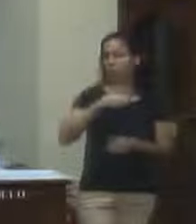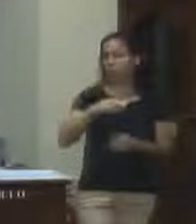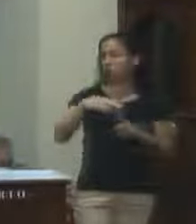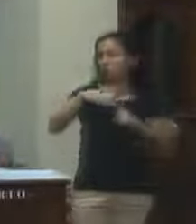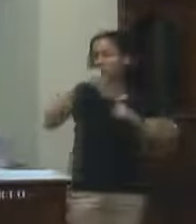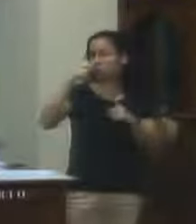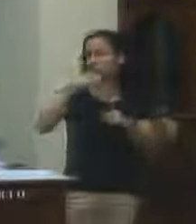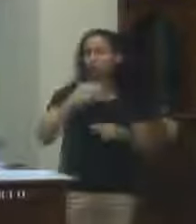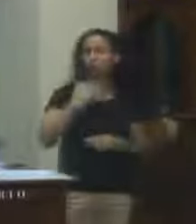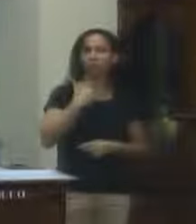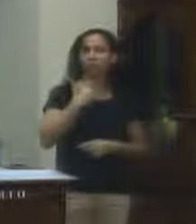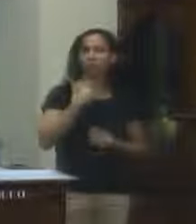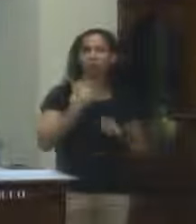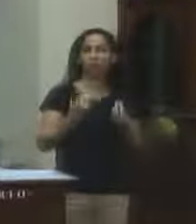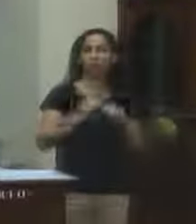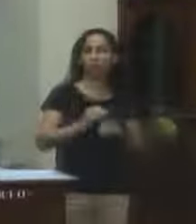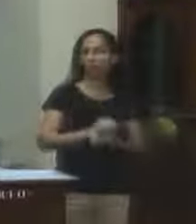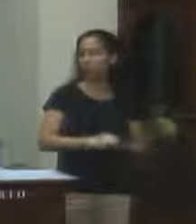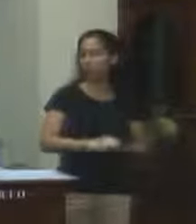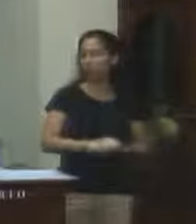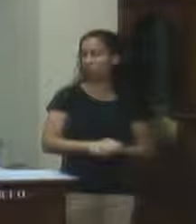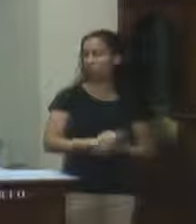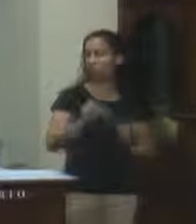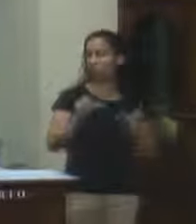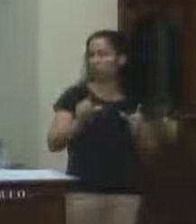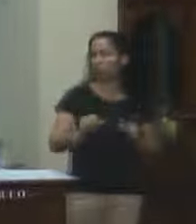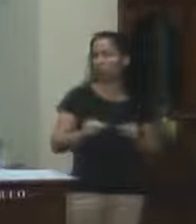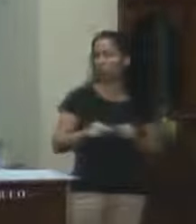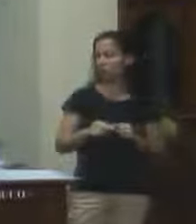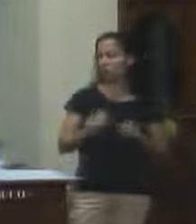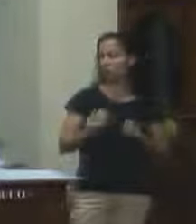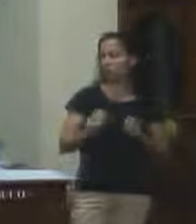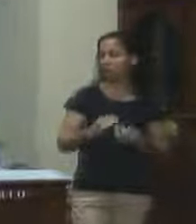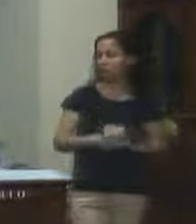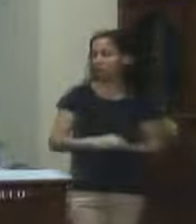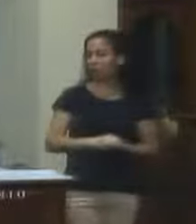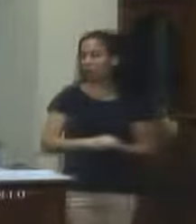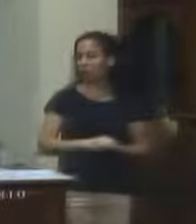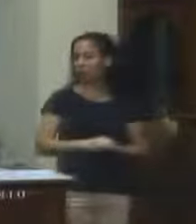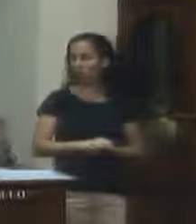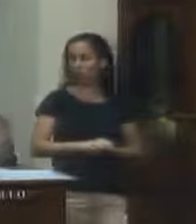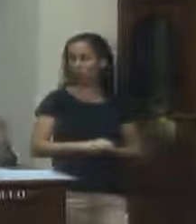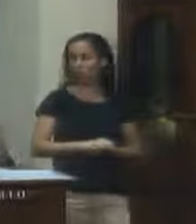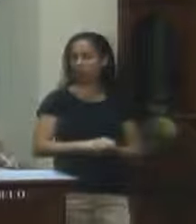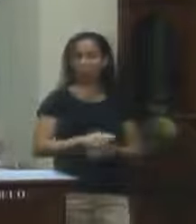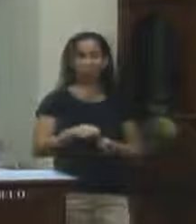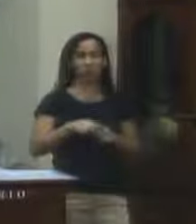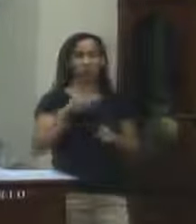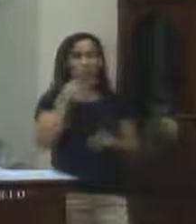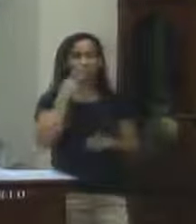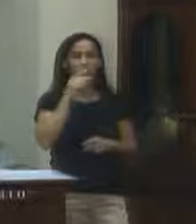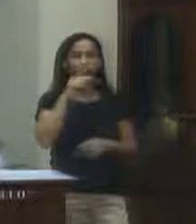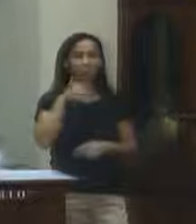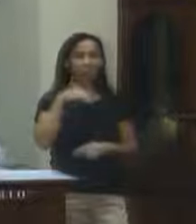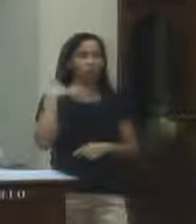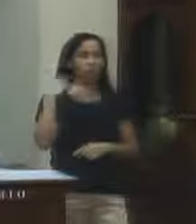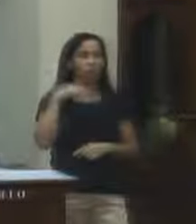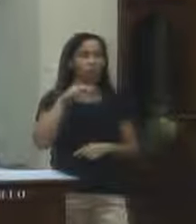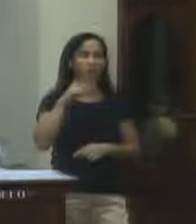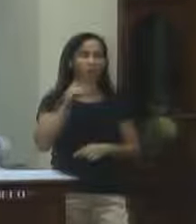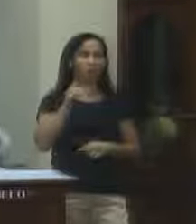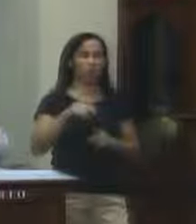nenhum critério de amenização, sem nenhum critério de, conforme disse a vereadora Michele, né, que as pessoas estavam